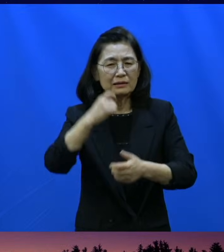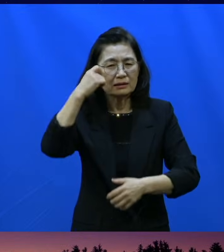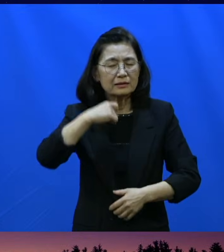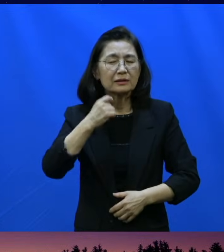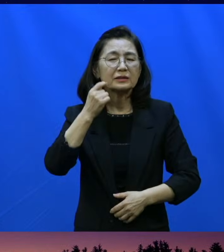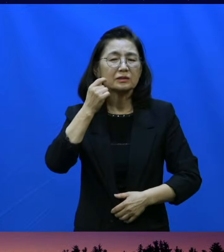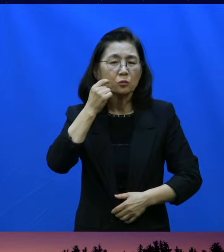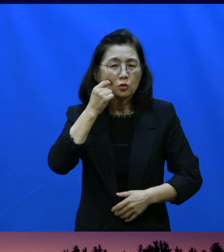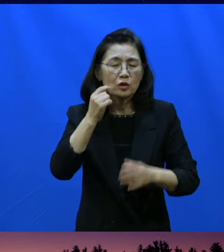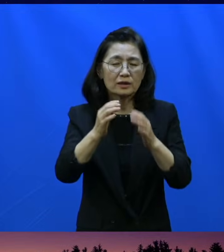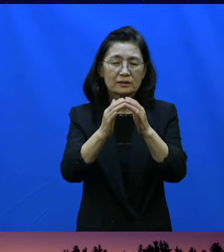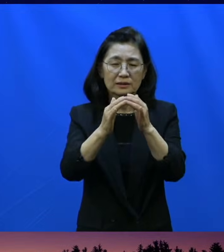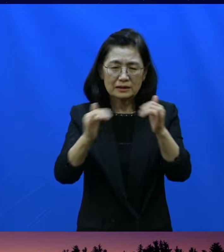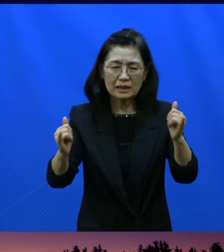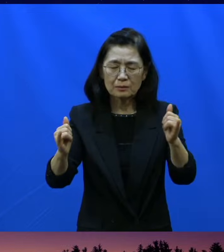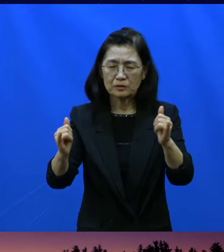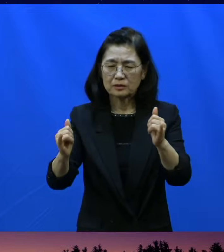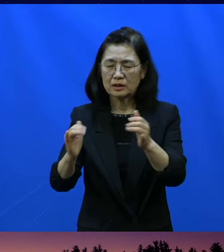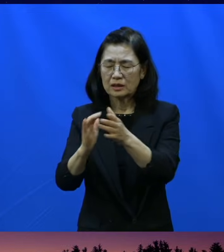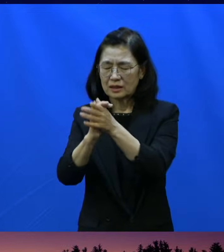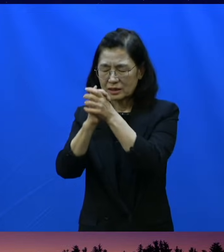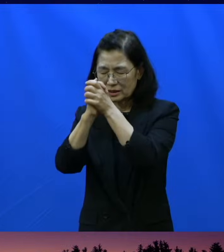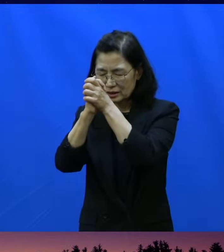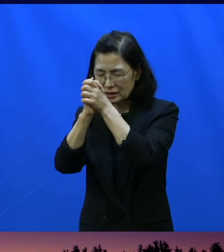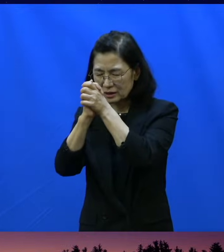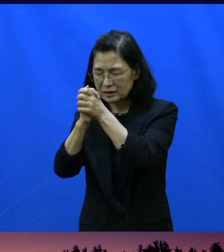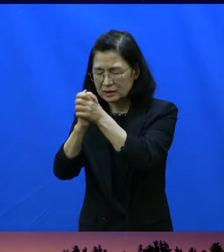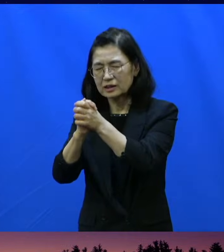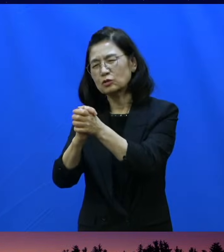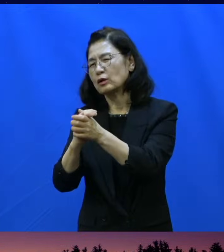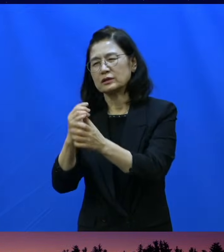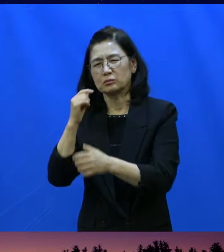못해요. 기도는 아무나 하는 게 아니죠.